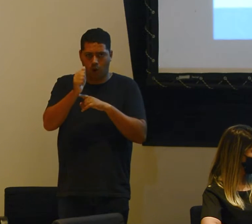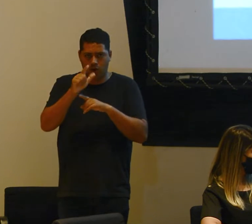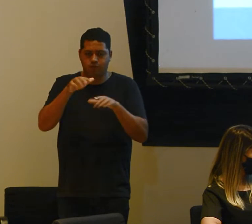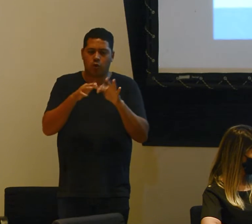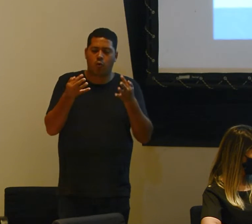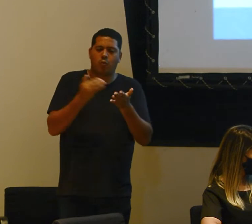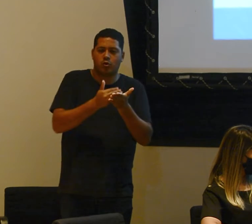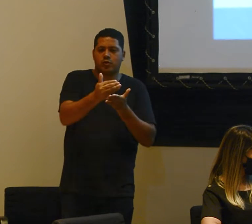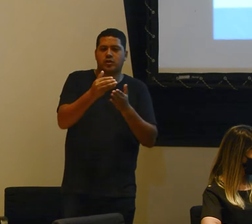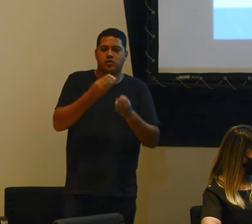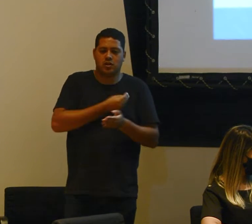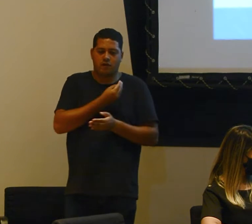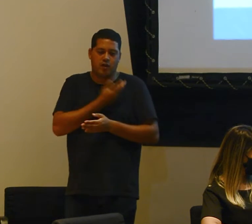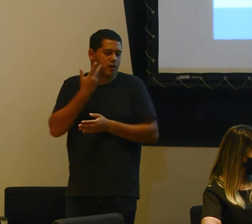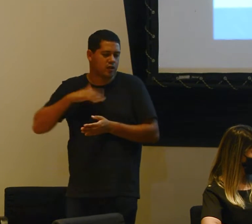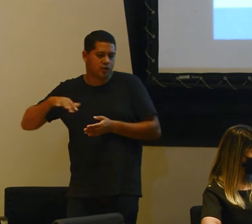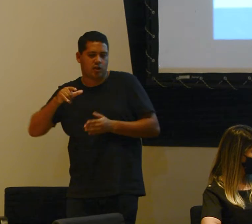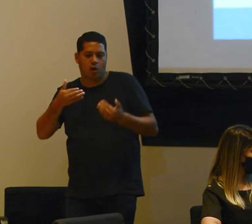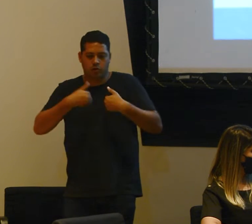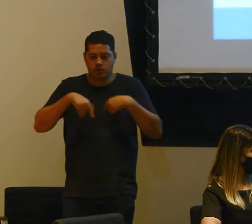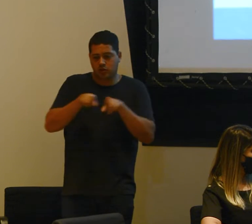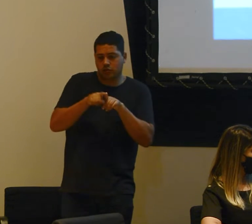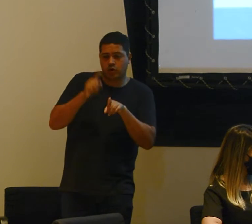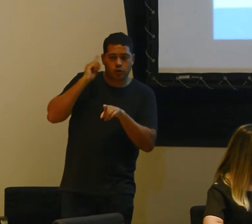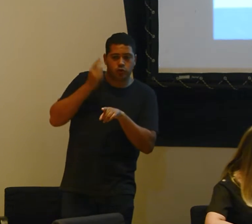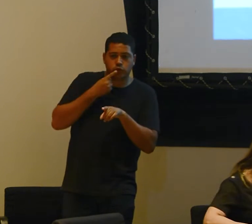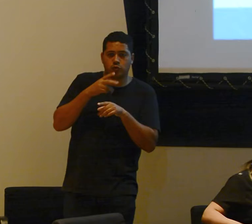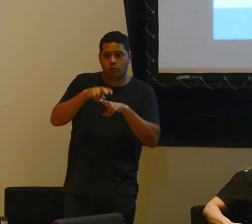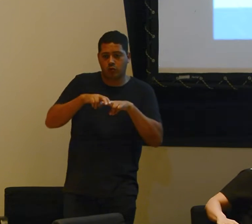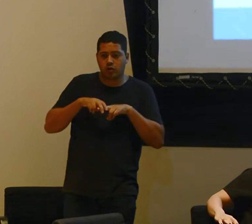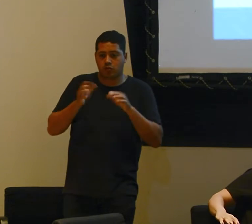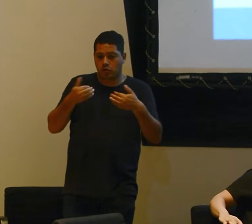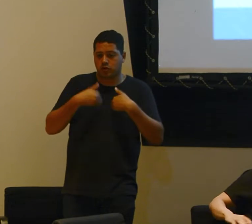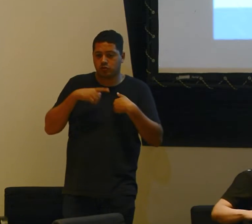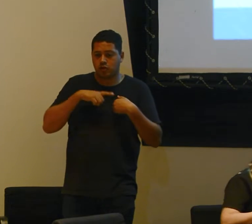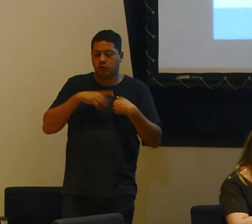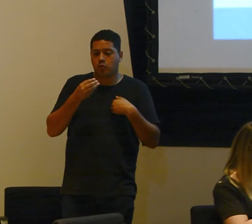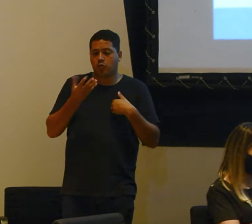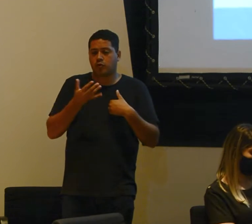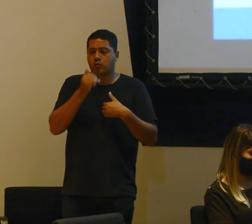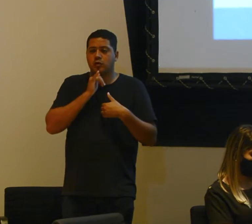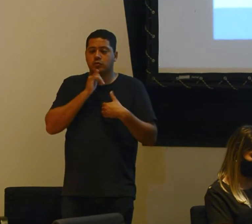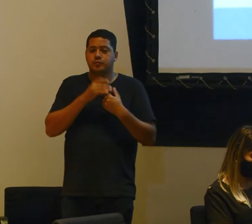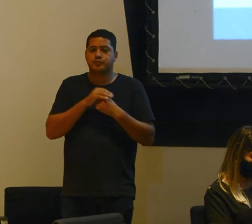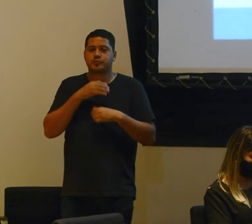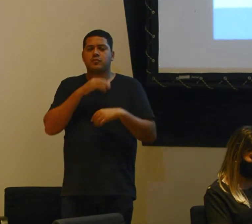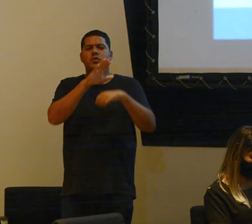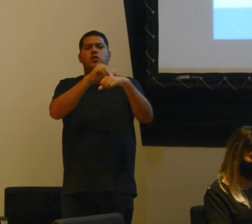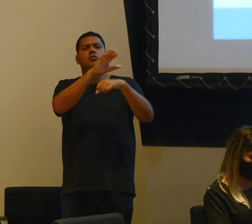vida dessas crianças que são autistas e que são surdas. Por exemplo, no caso de autismo tem muito assim, mas eu chamo ela